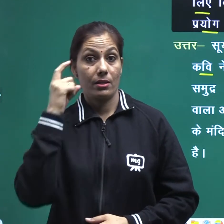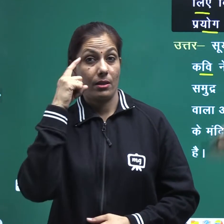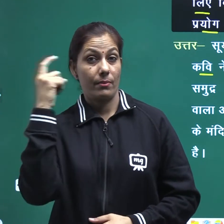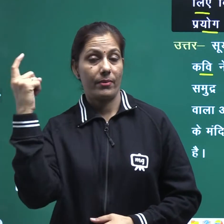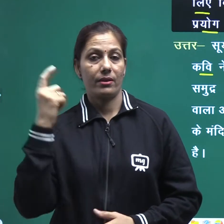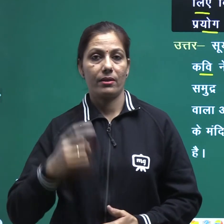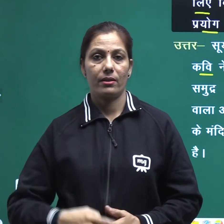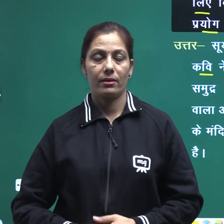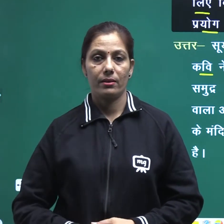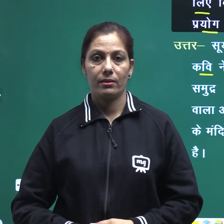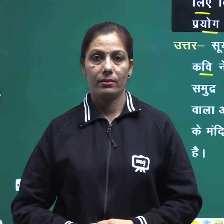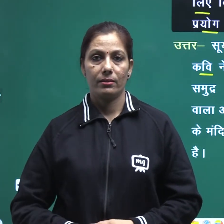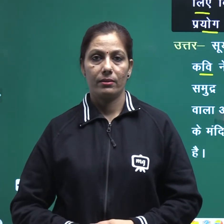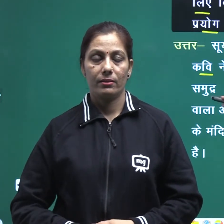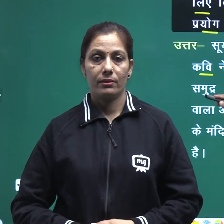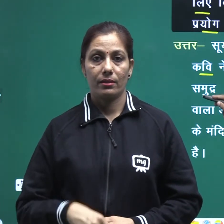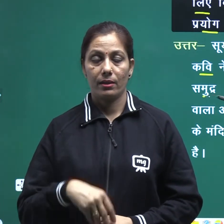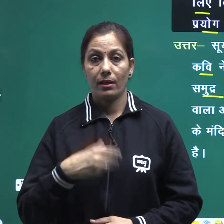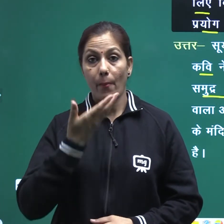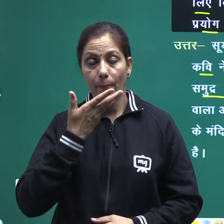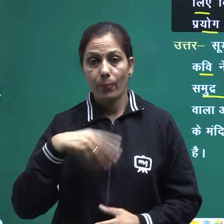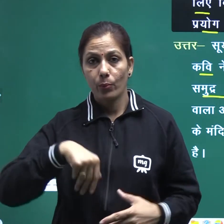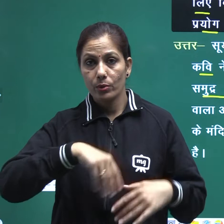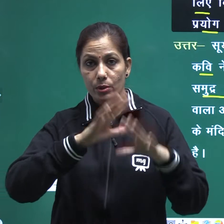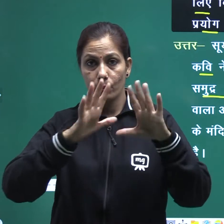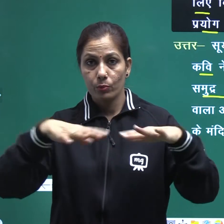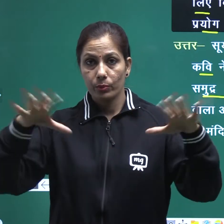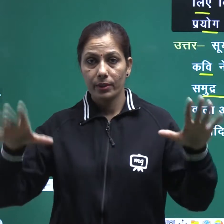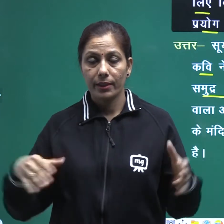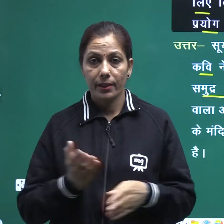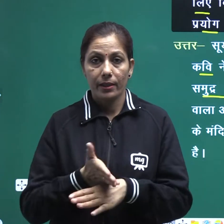कि है समुद्र के तट पर